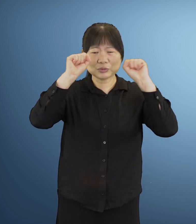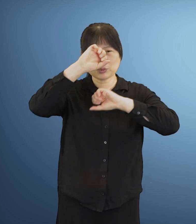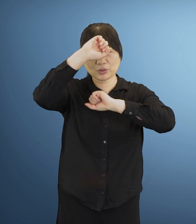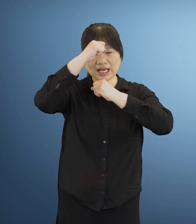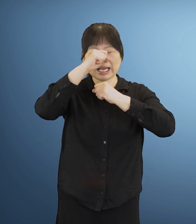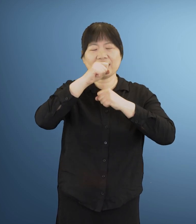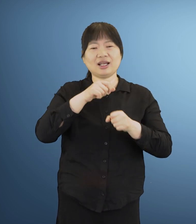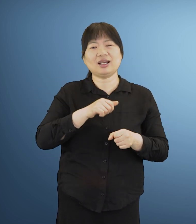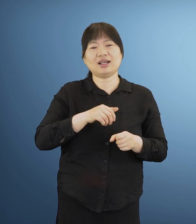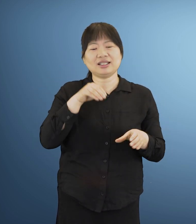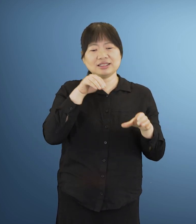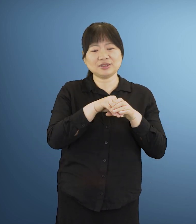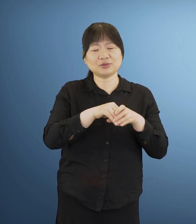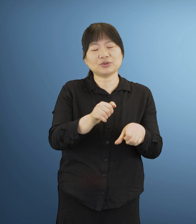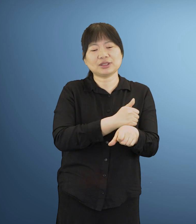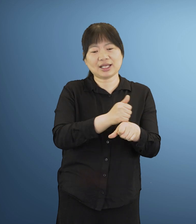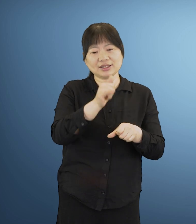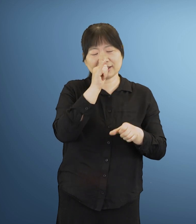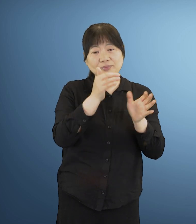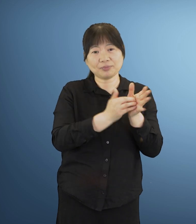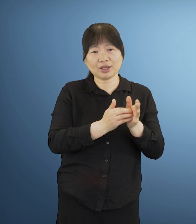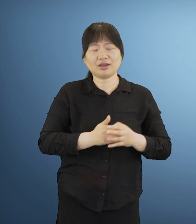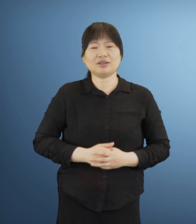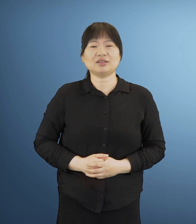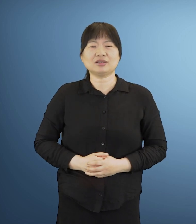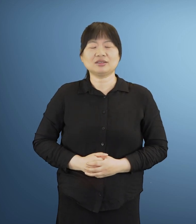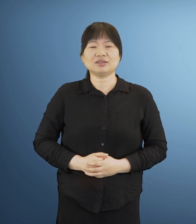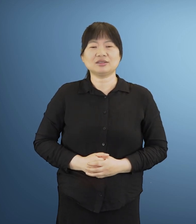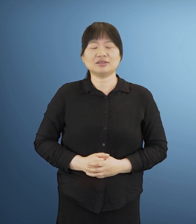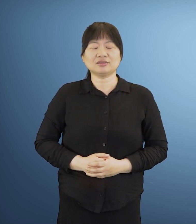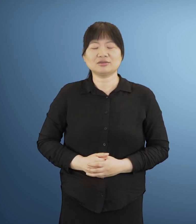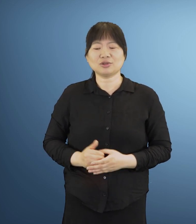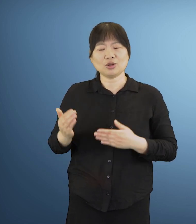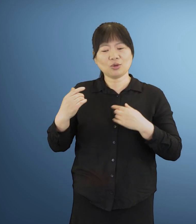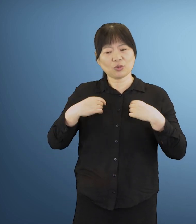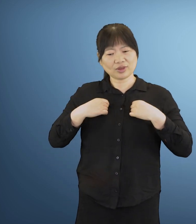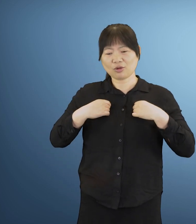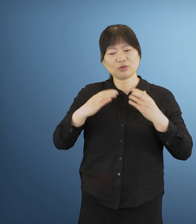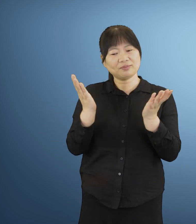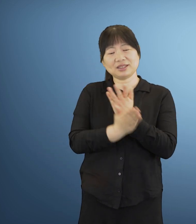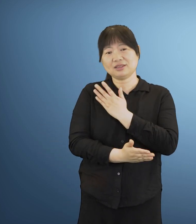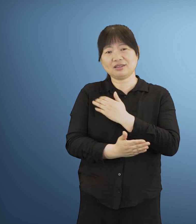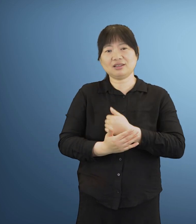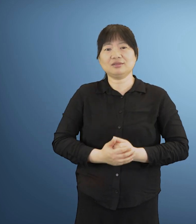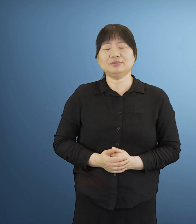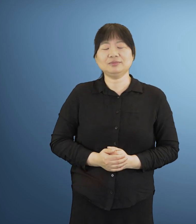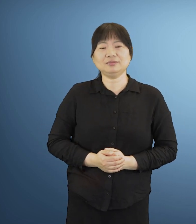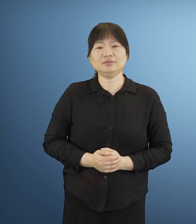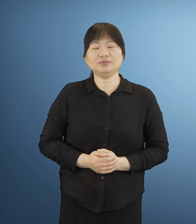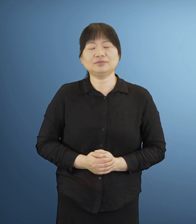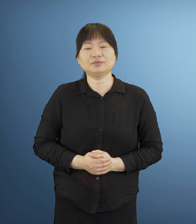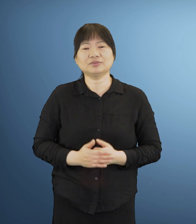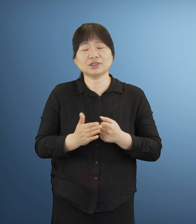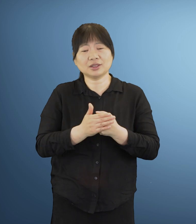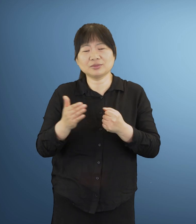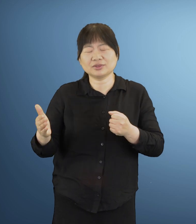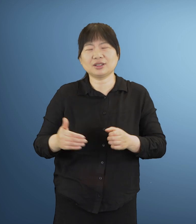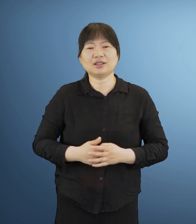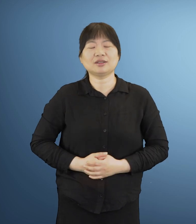차림에. 저 운동화를 볼 때는 복장하고도 좀 안 어울리고 해서